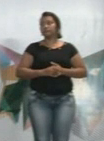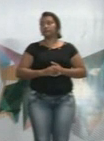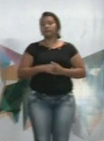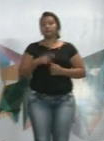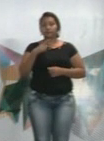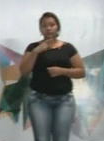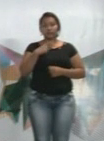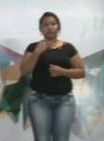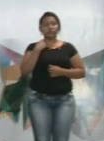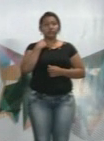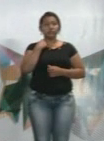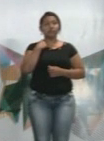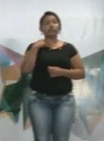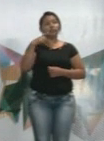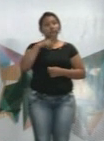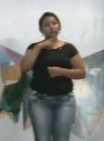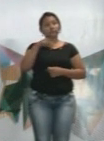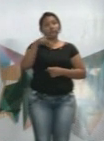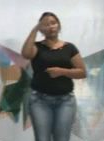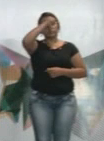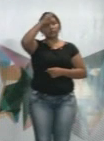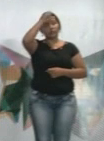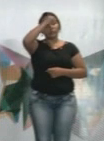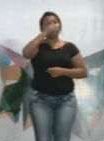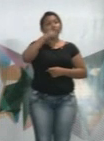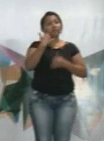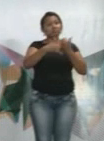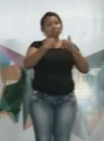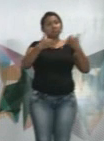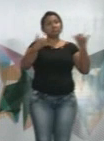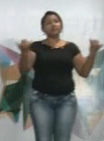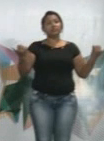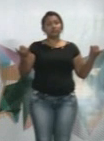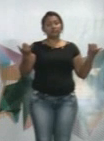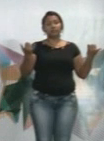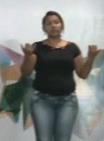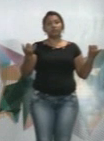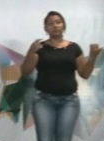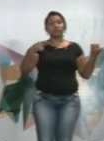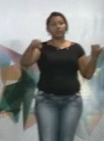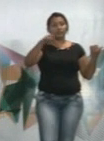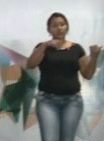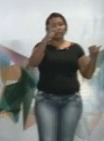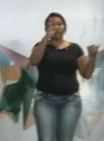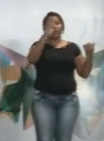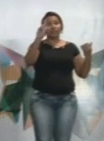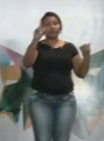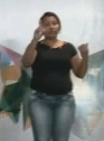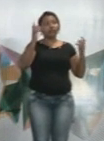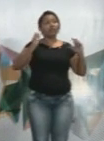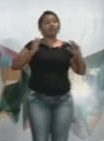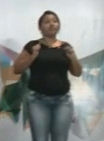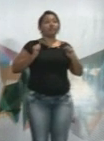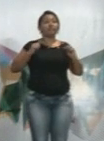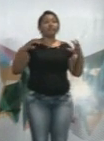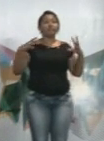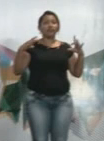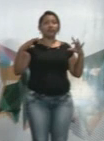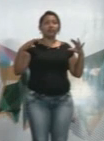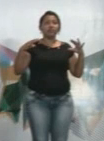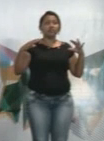Então tem como você aumentar o seu vocabulário e se divertir. Eu me lembro que o pessoal na escola costuma fazer PD de férias. Aí nunca tem questão de